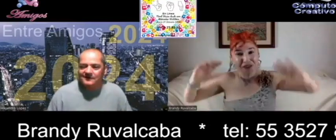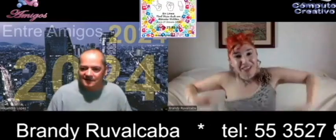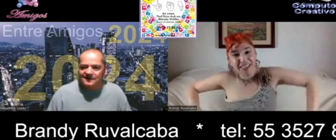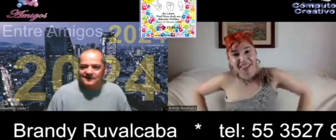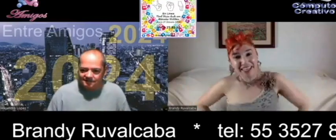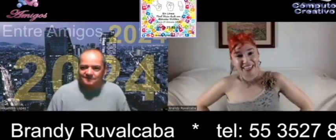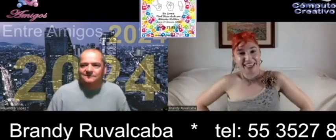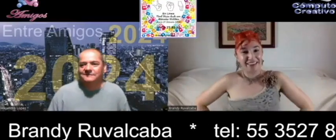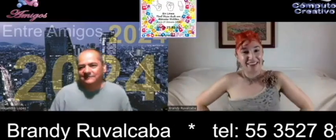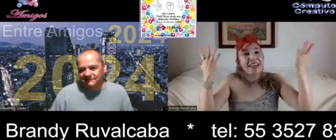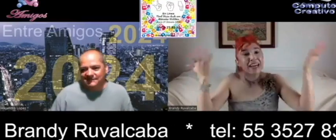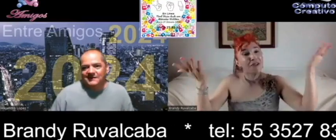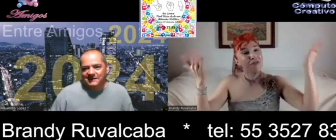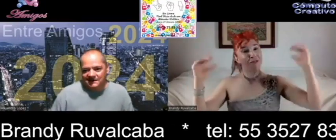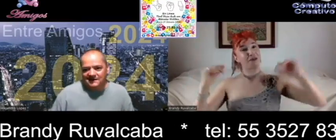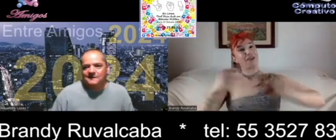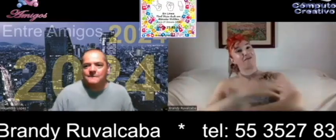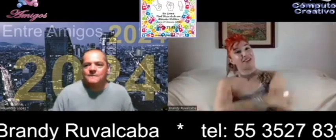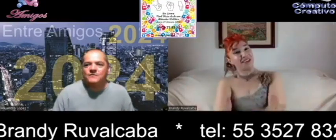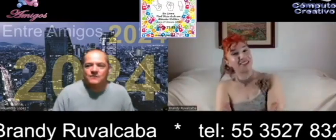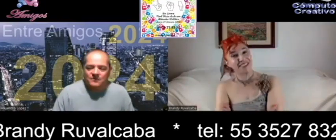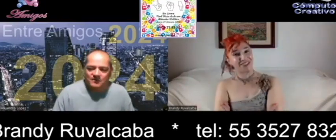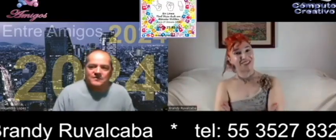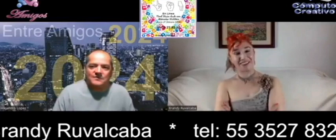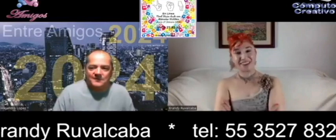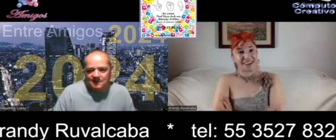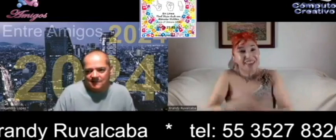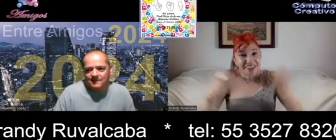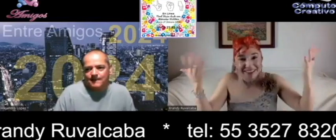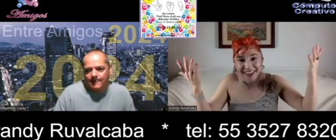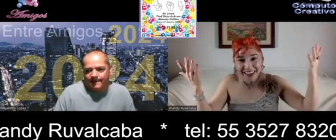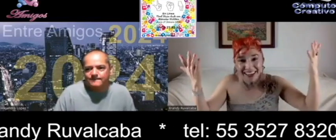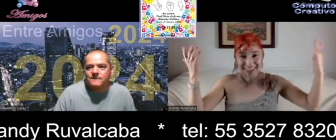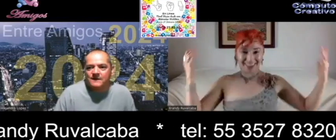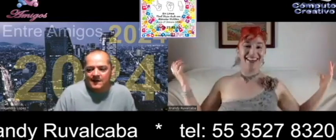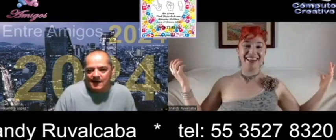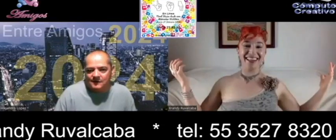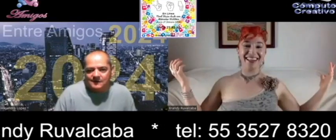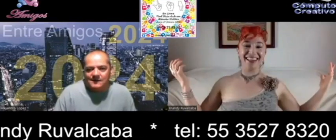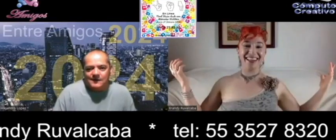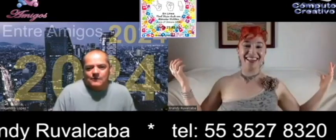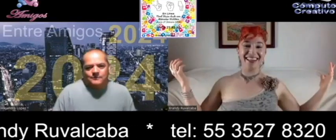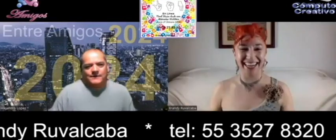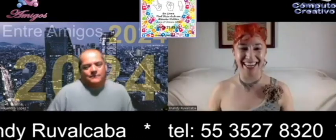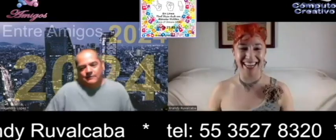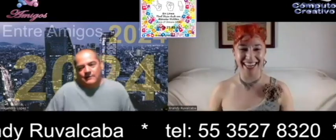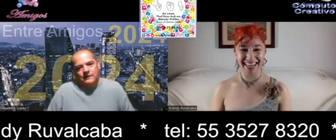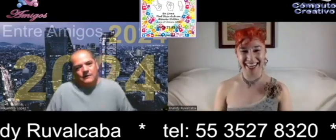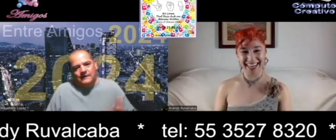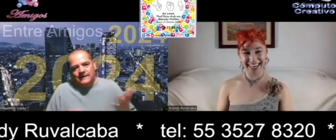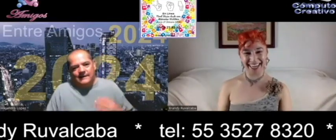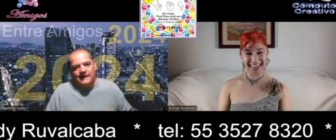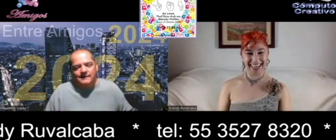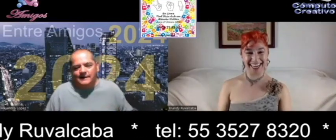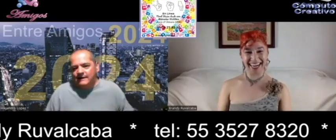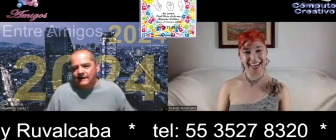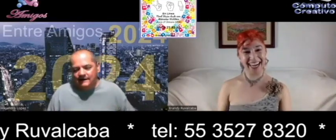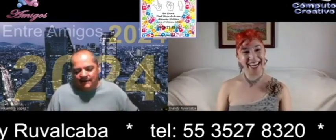bonito. obvio que uno se tiene que divertir. ¿De qué otra manera uno puede aprender si no es divirtiéndose? Claro, no, porque yo me acuerdo